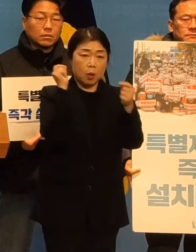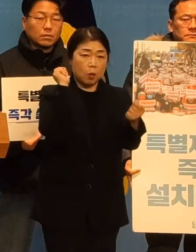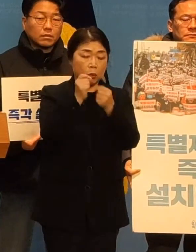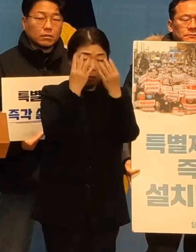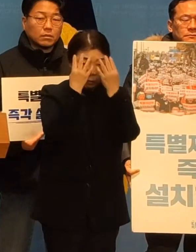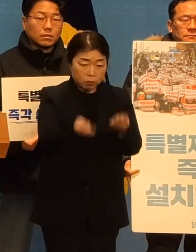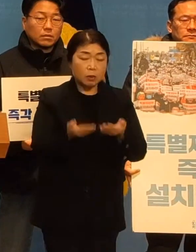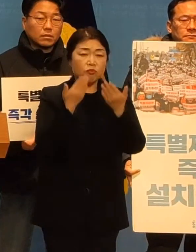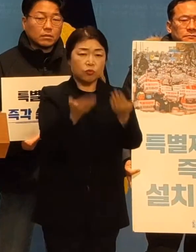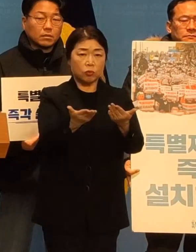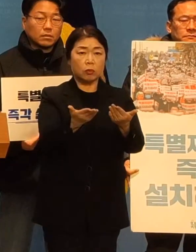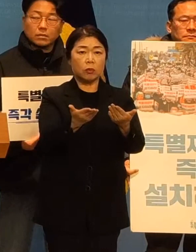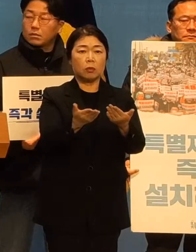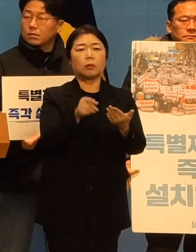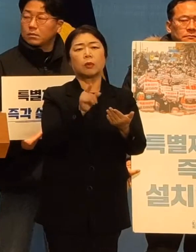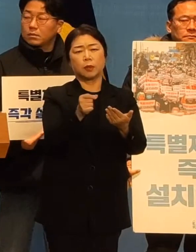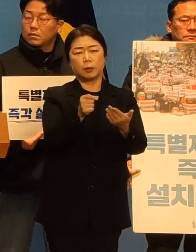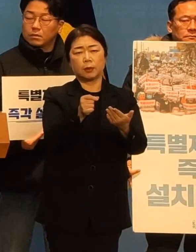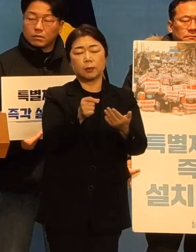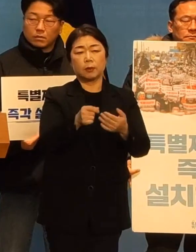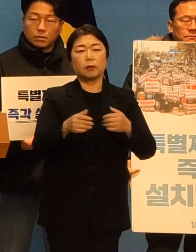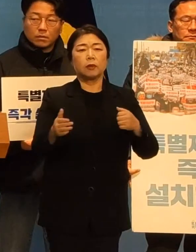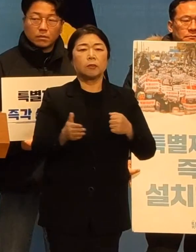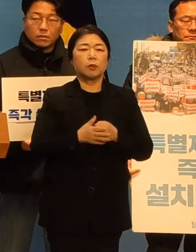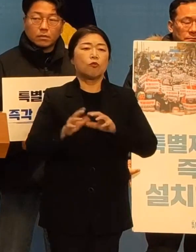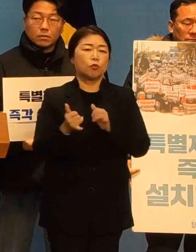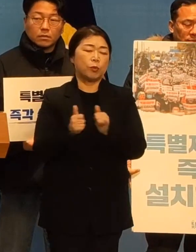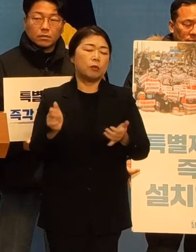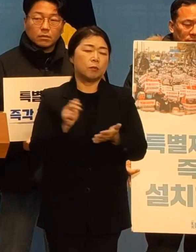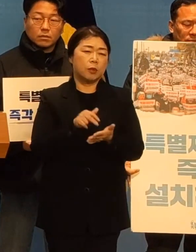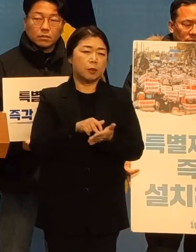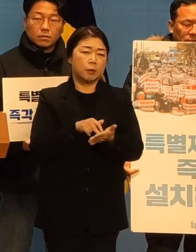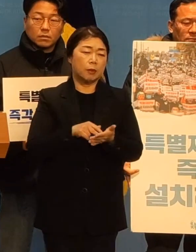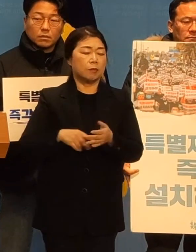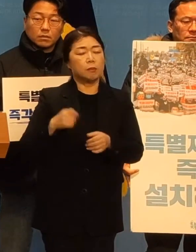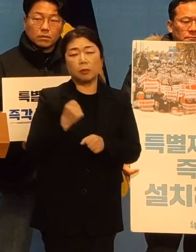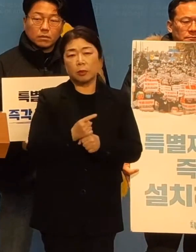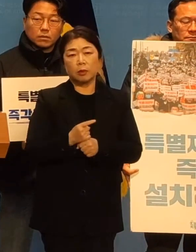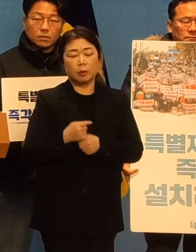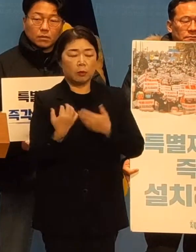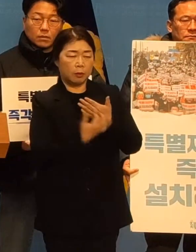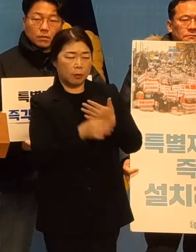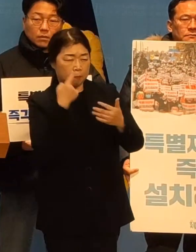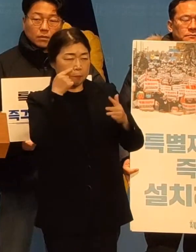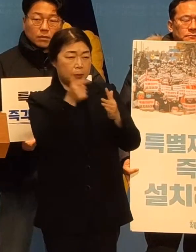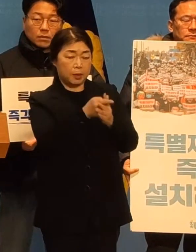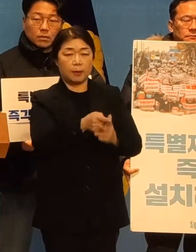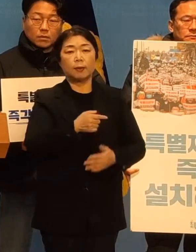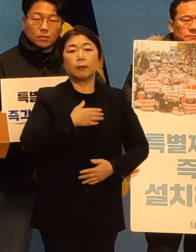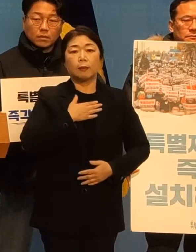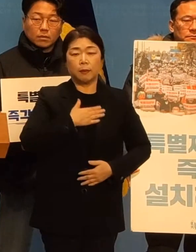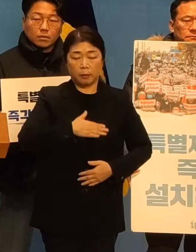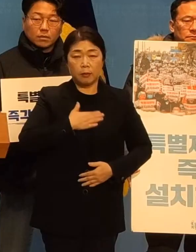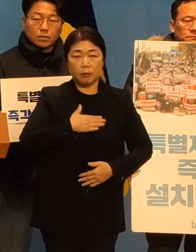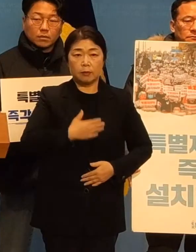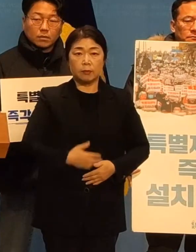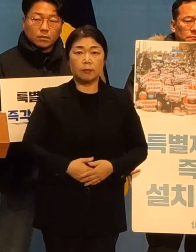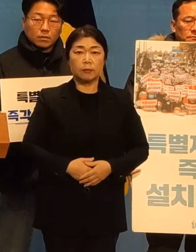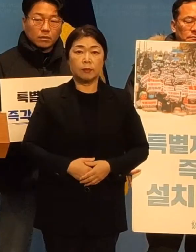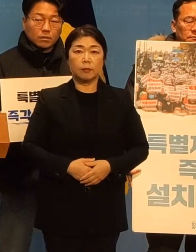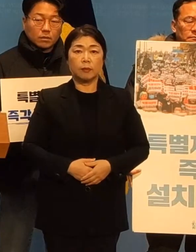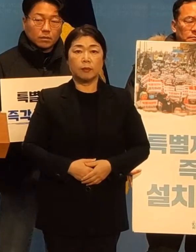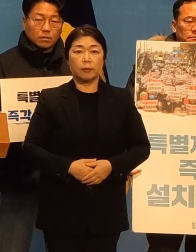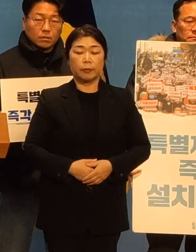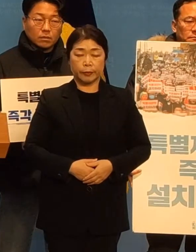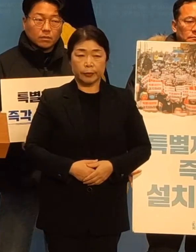이미 국회에 이 언론의 꼼수를 다 눈치채고 있습니다.